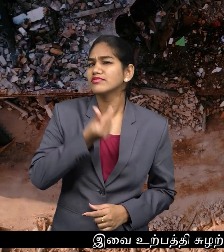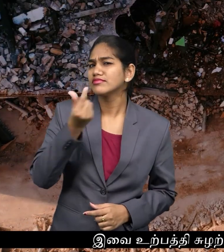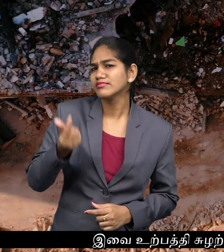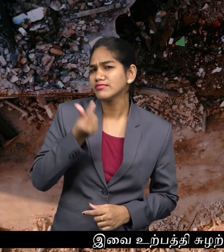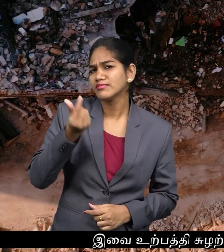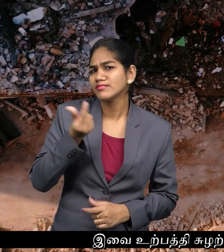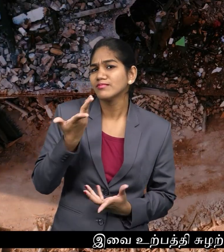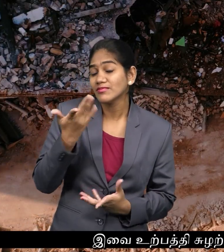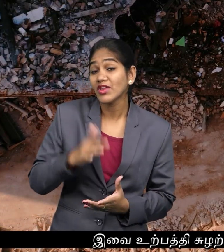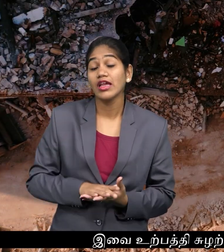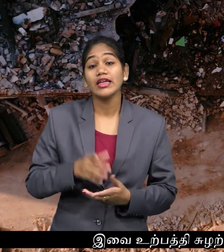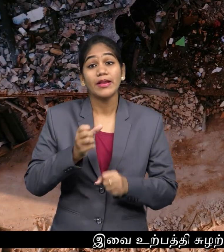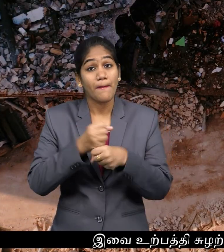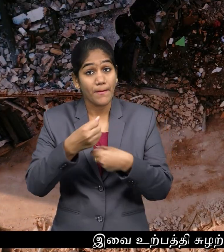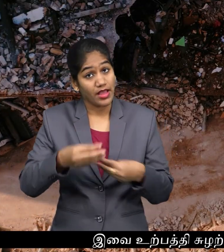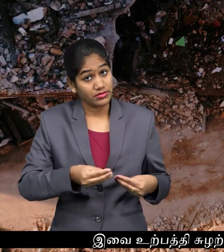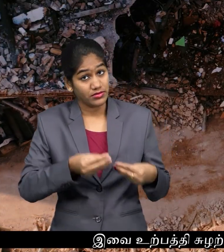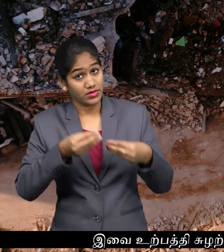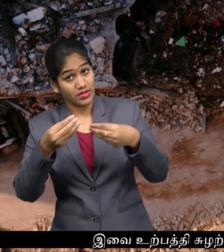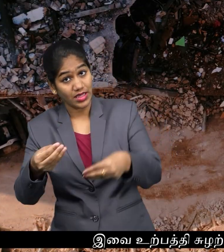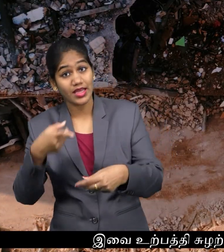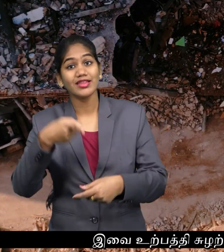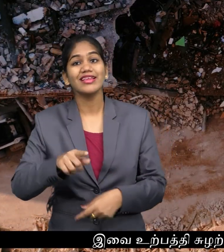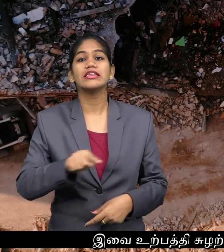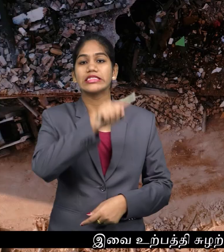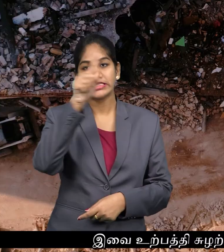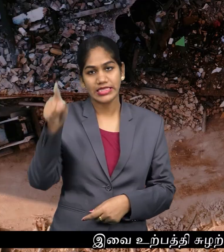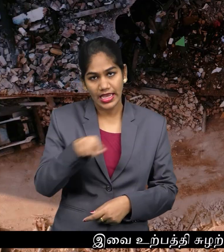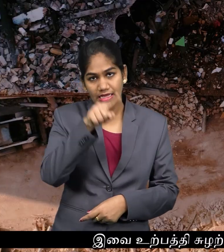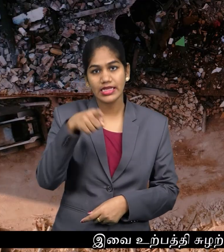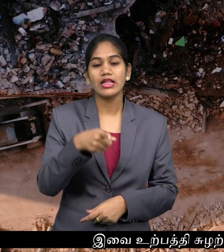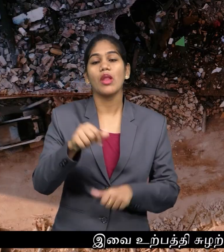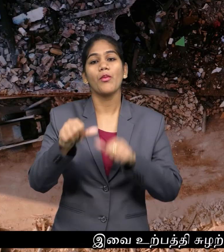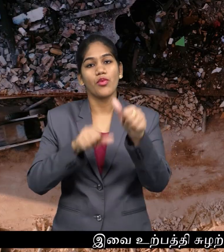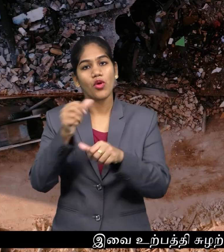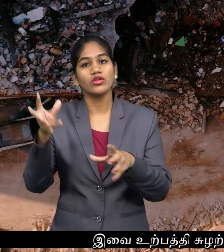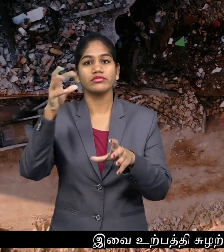இவை உற்பத்தி சுழற்சியில் பயன்படுத்தப்படுகின்றன.